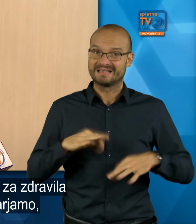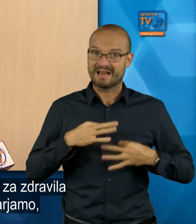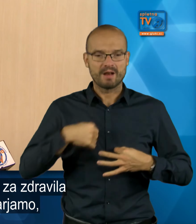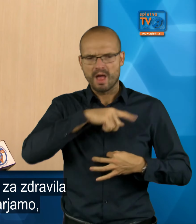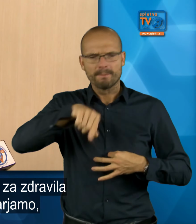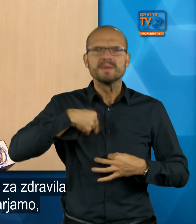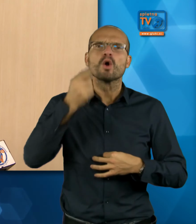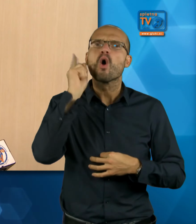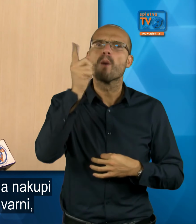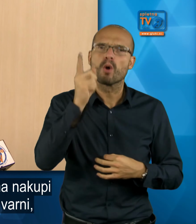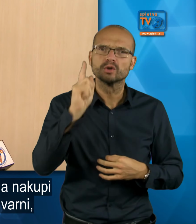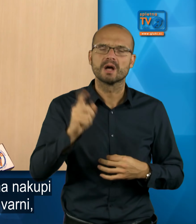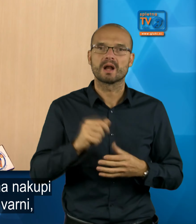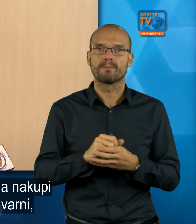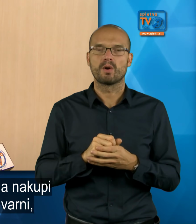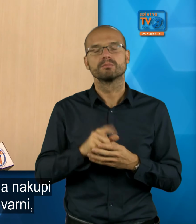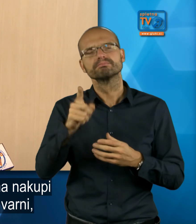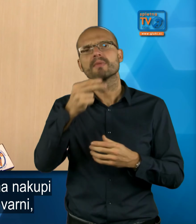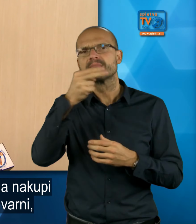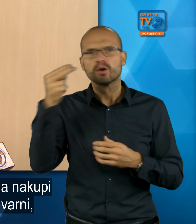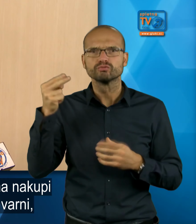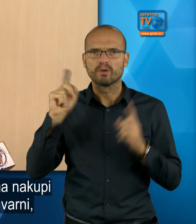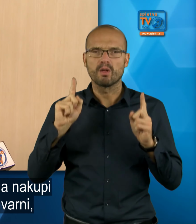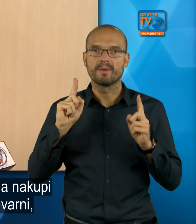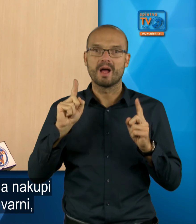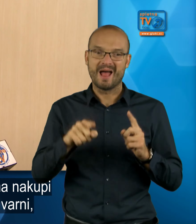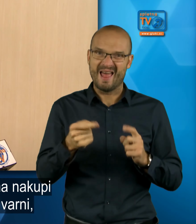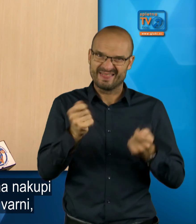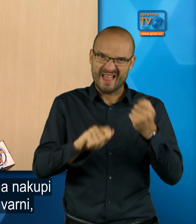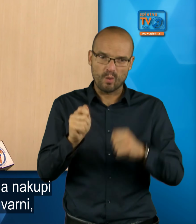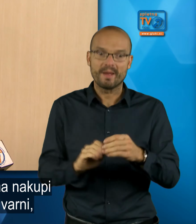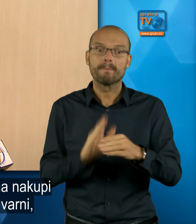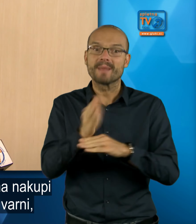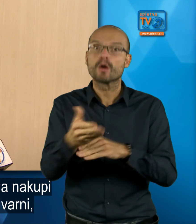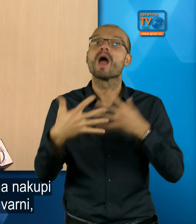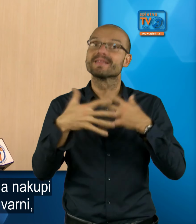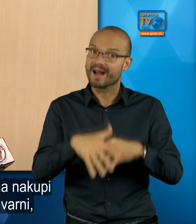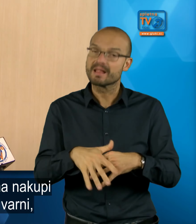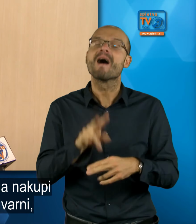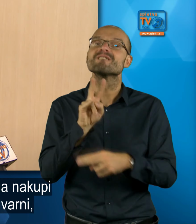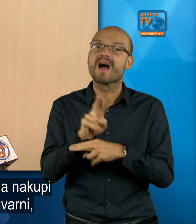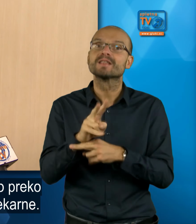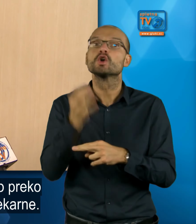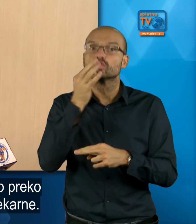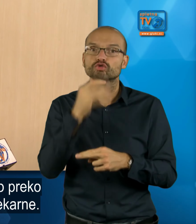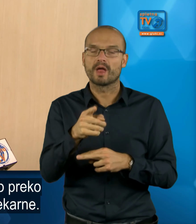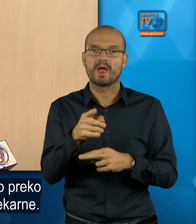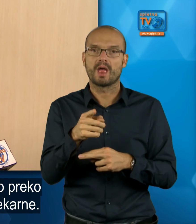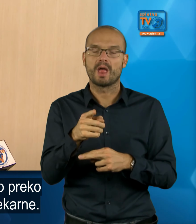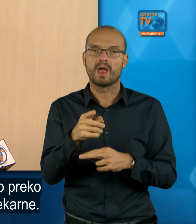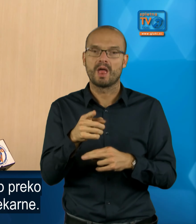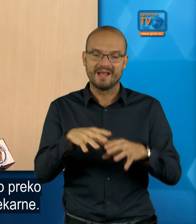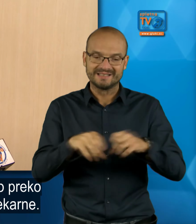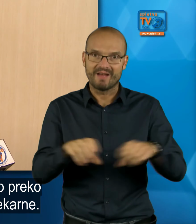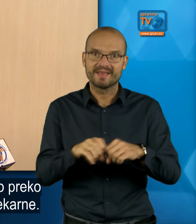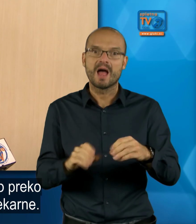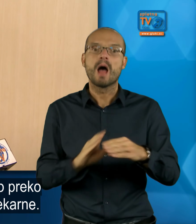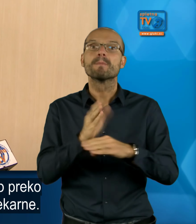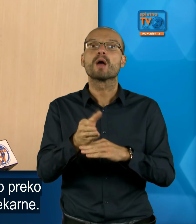zdravila vedno opozarjamo, da načeloma so nakupi preko spleta varni, če se izvajajo